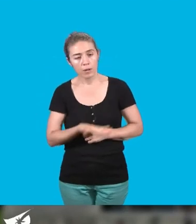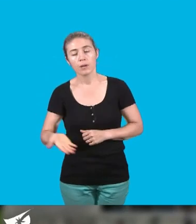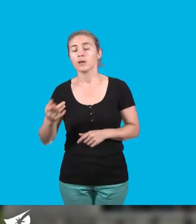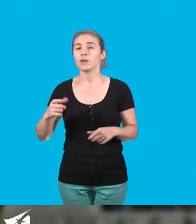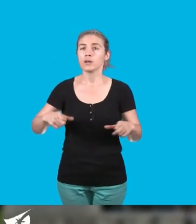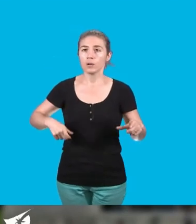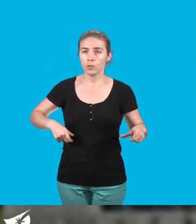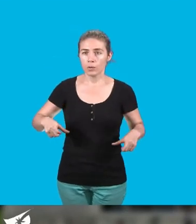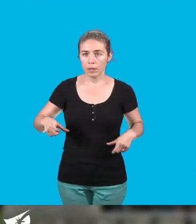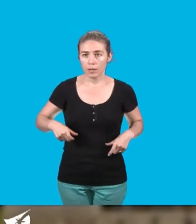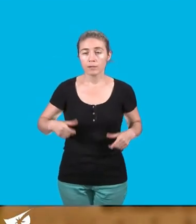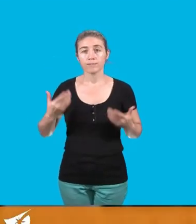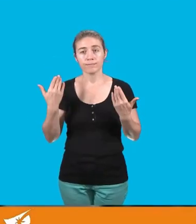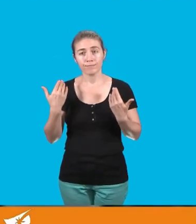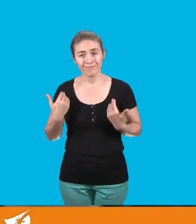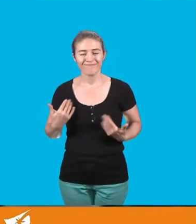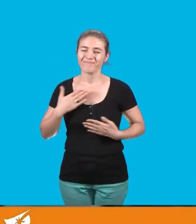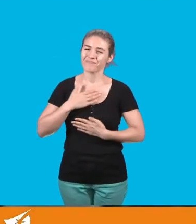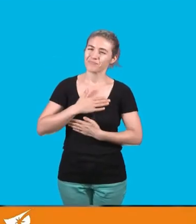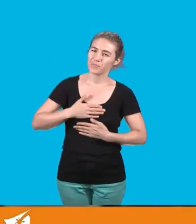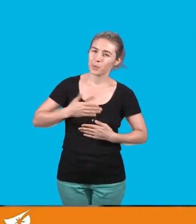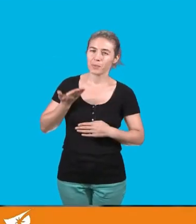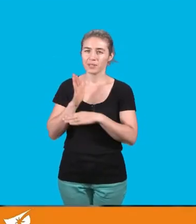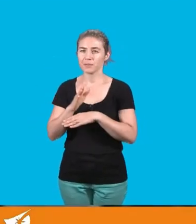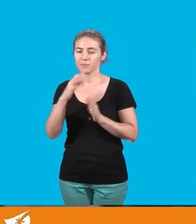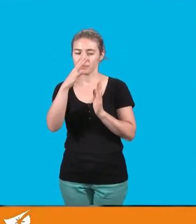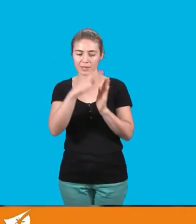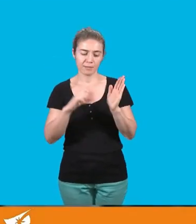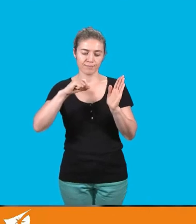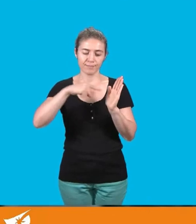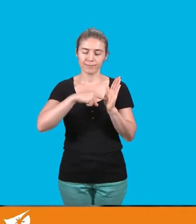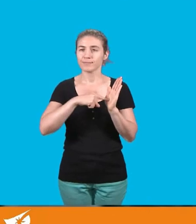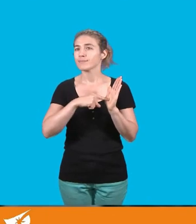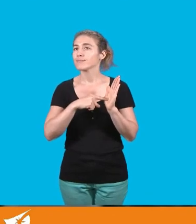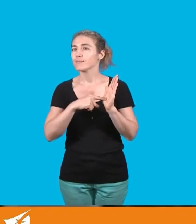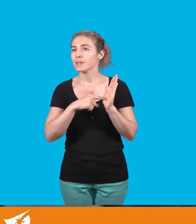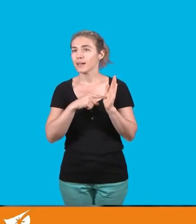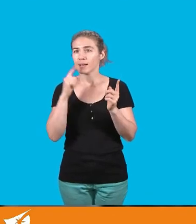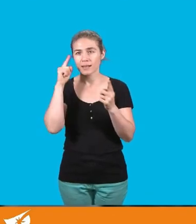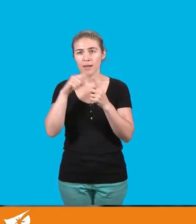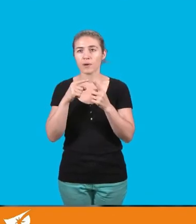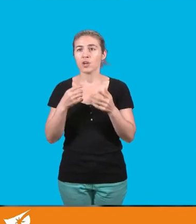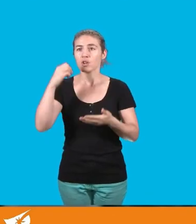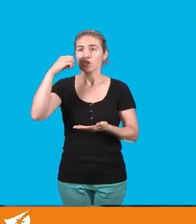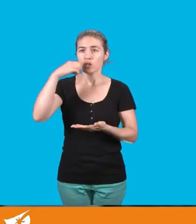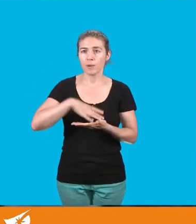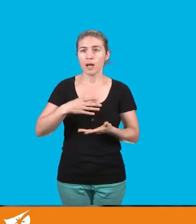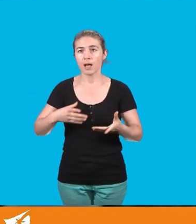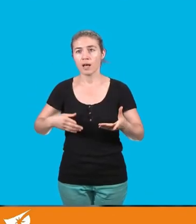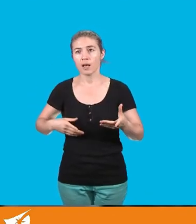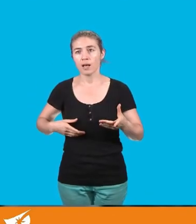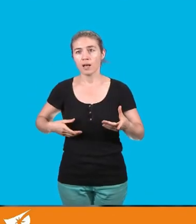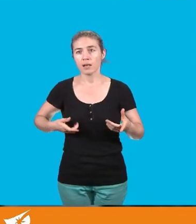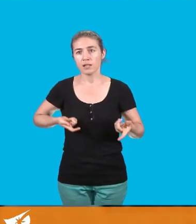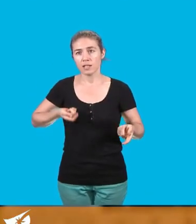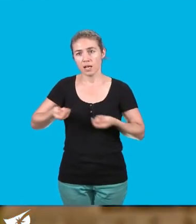Je suis heureux de vous présenter cette délibération relative au nouveau schéma directeur de nos systèmes